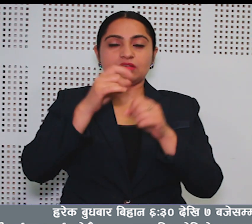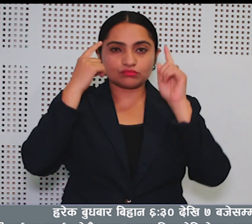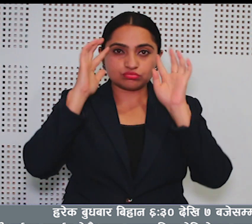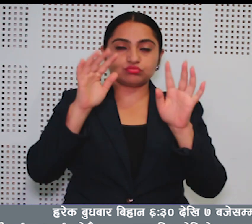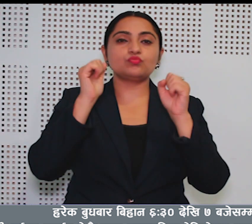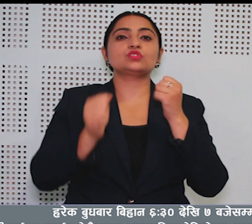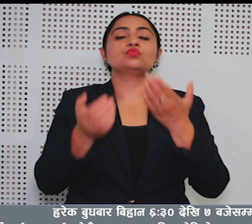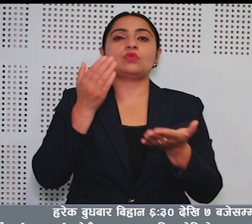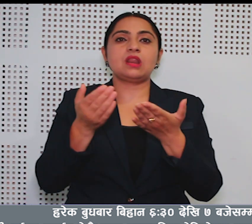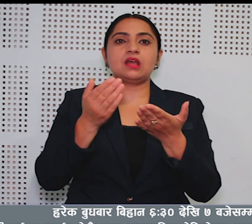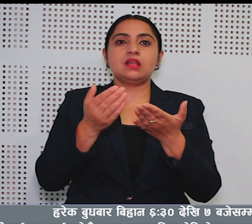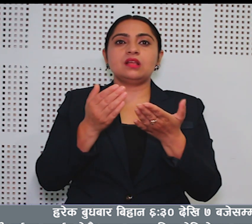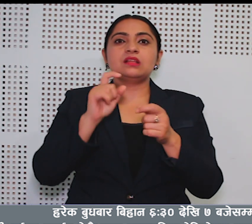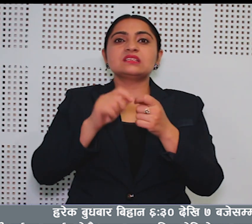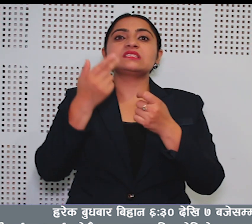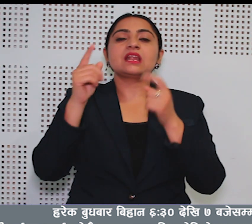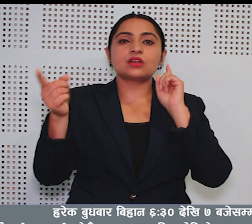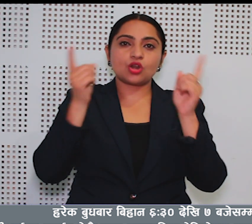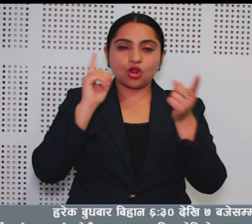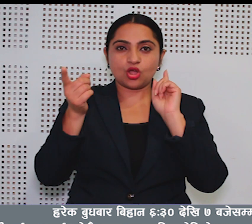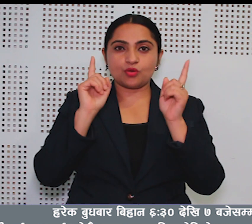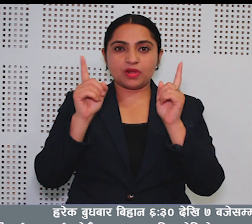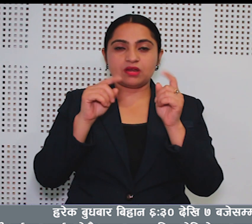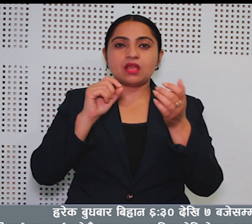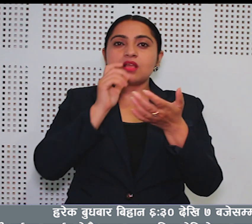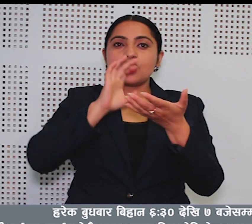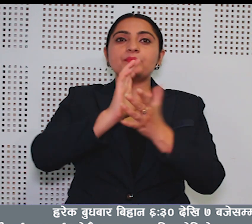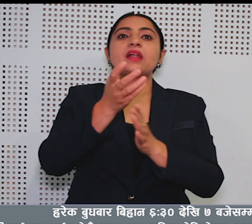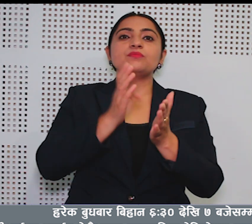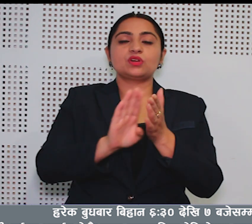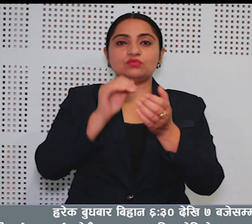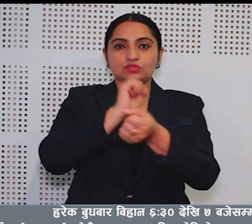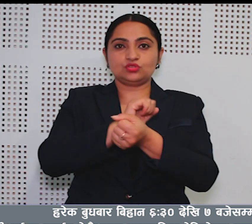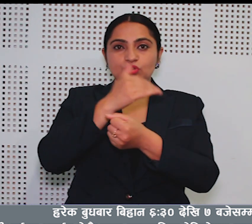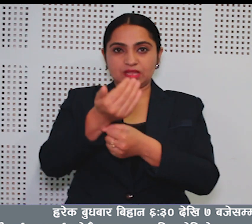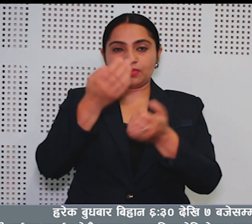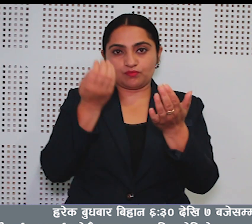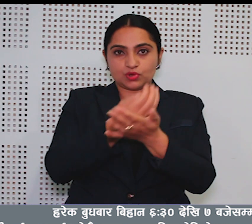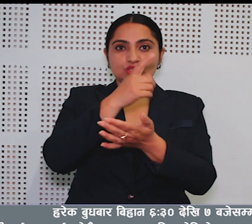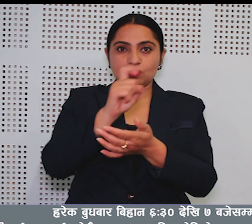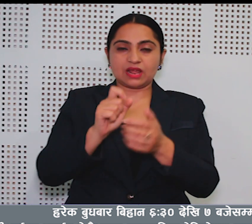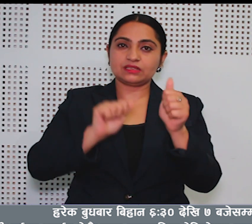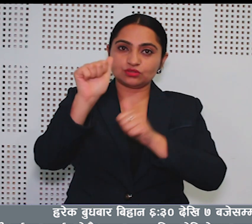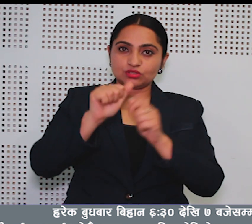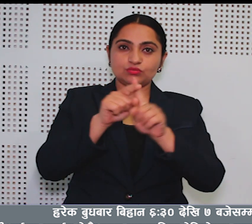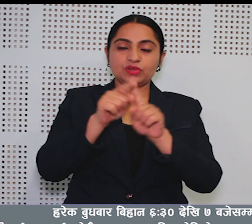बस्नुहोस् र सिराहा नगरपालिकामा बाढीबाट हुने जोखिमलाई बचाउनको लागि जे जति सामग्री